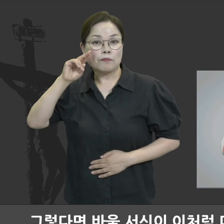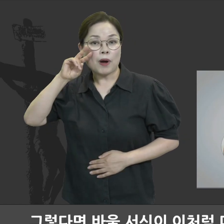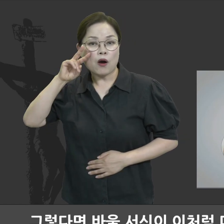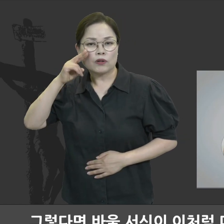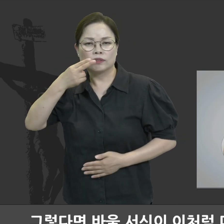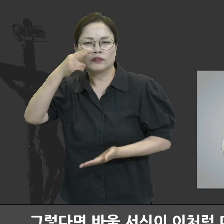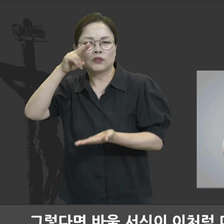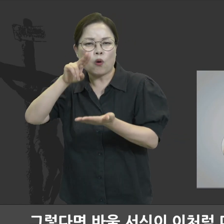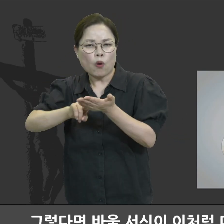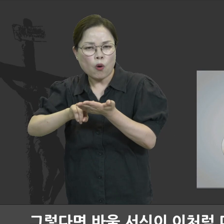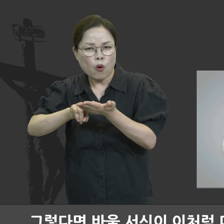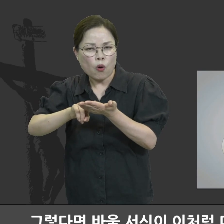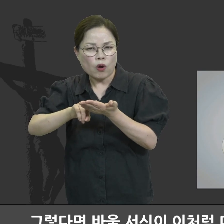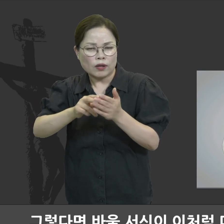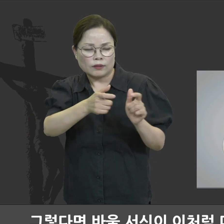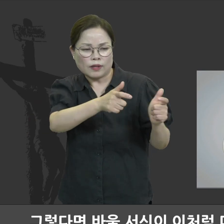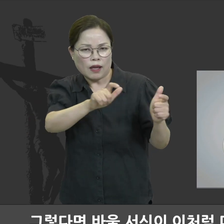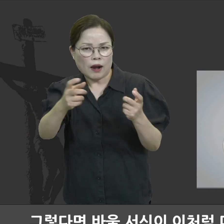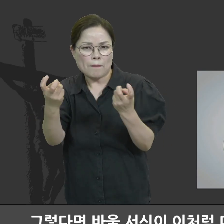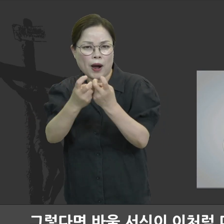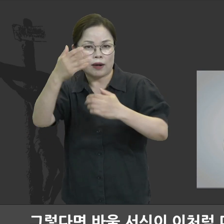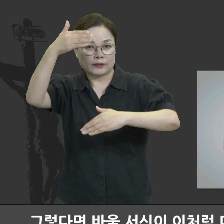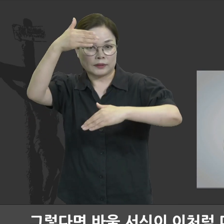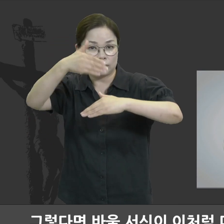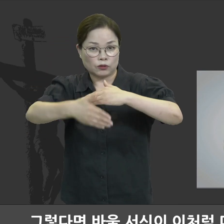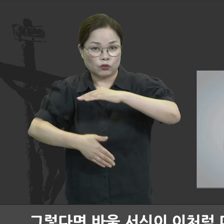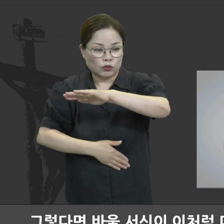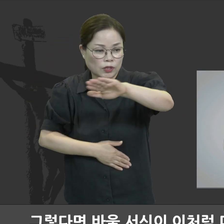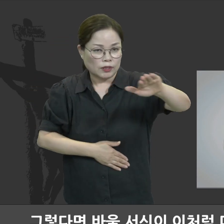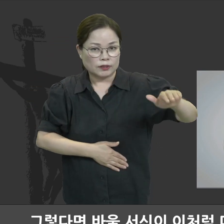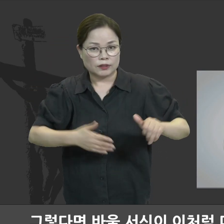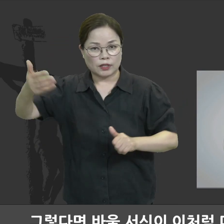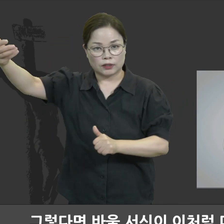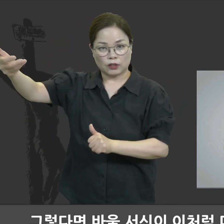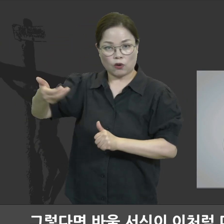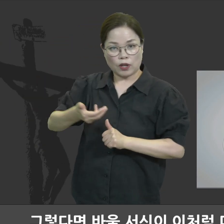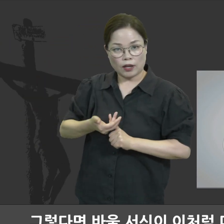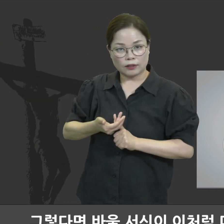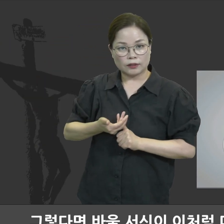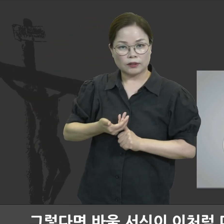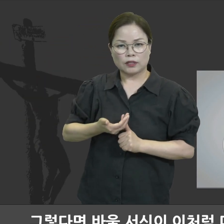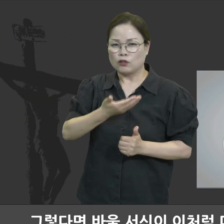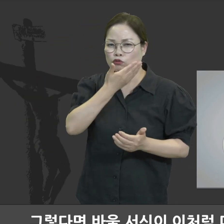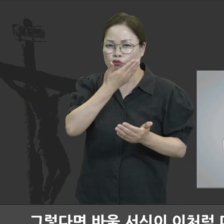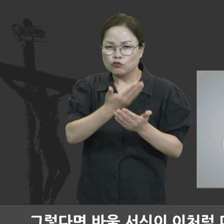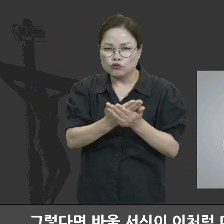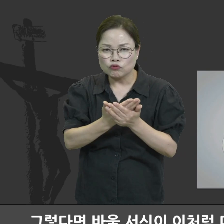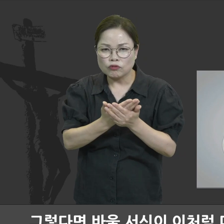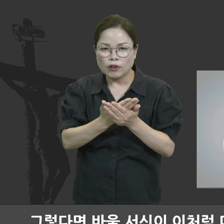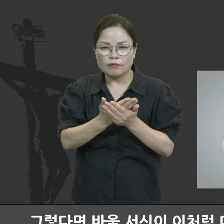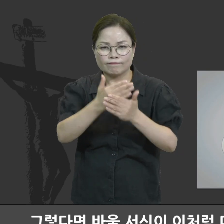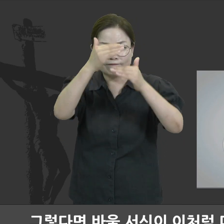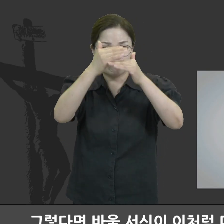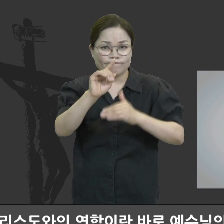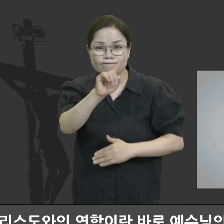그렇다면 바울 서신이 이처럼 다양한 방식을 통해 우리에게 전달하려는 핵심 메시지는